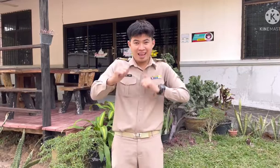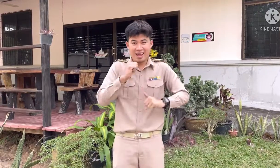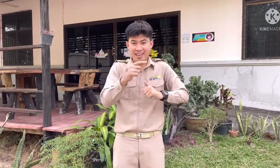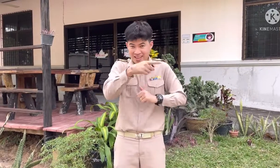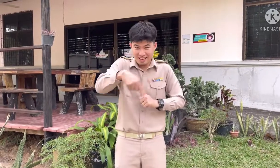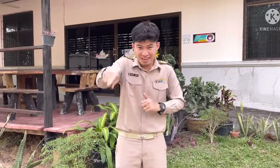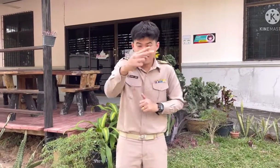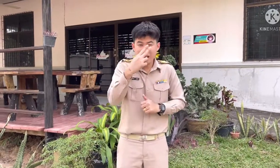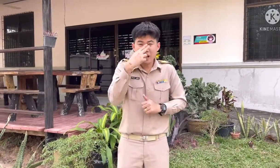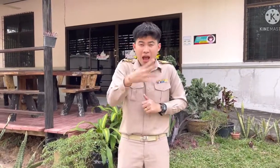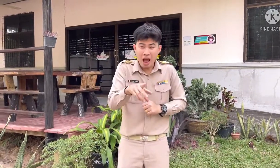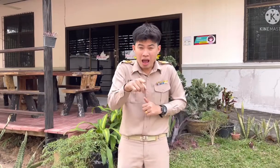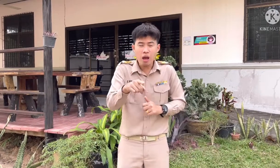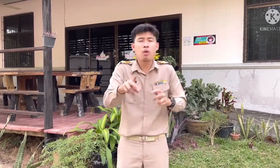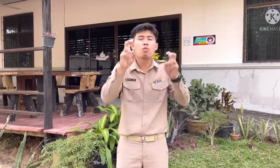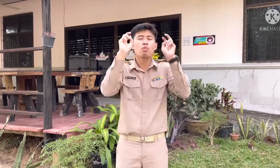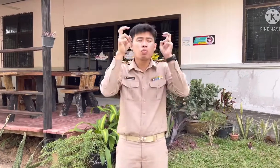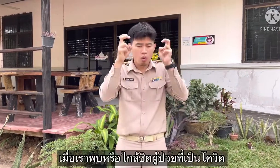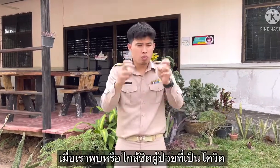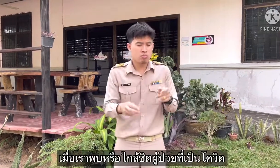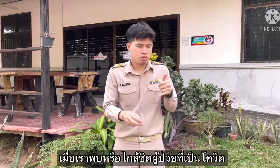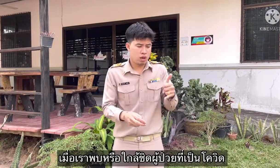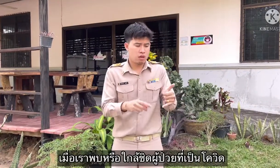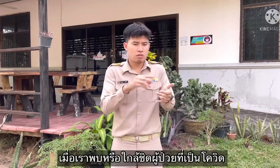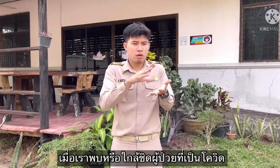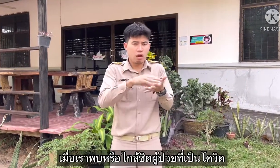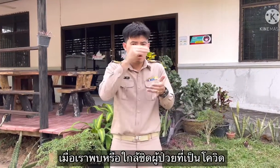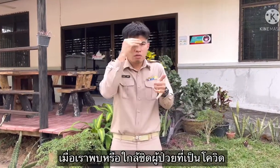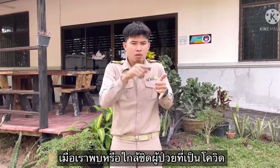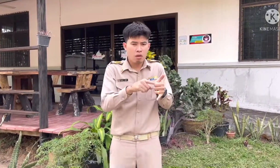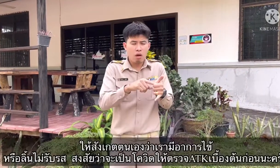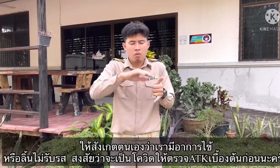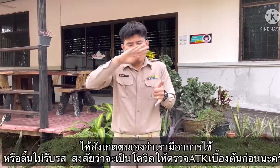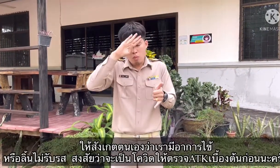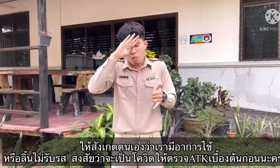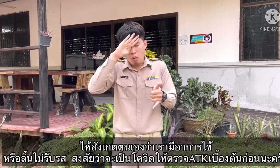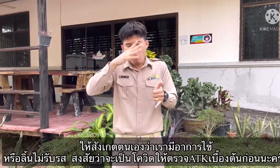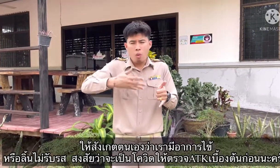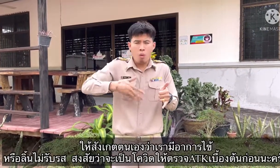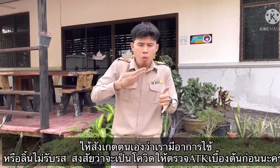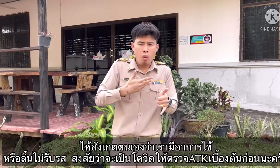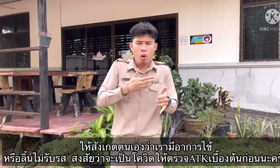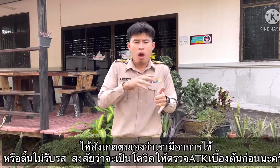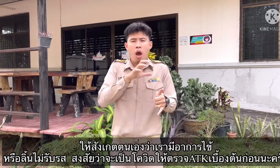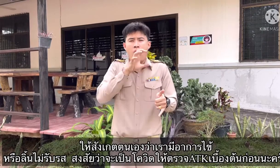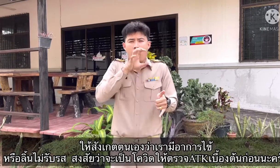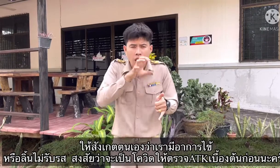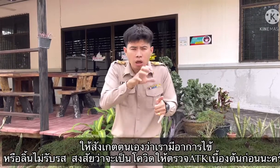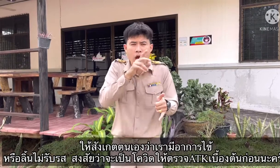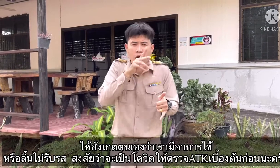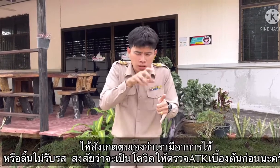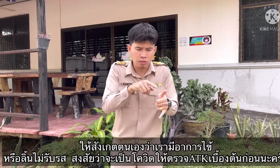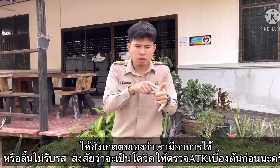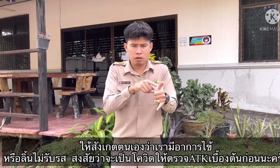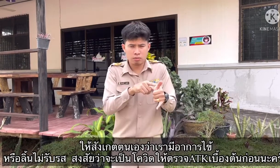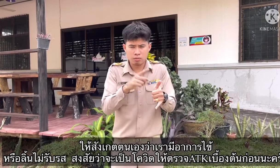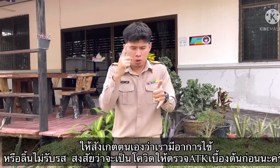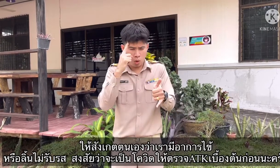เราพบหรือใกล้ชิดผู้ป่วยที่เป็นโควิดเรามีอาการไข้ไม่รับรสสงสัยว่าเป็นโควิดให้ตร